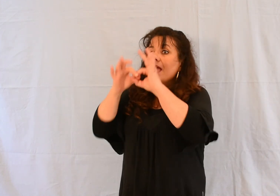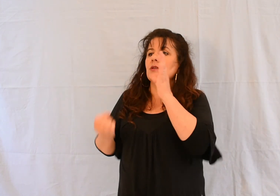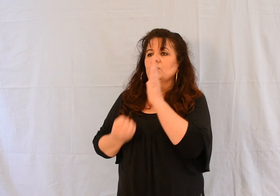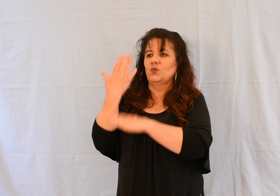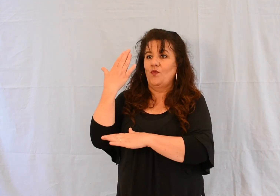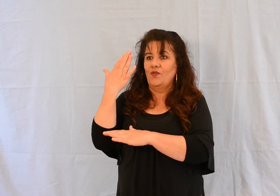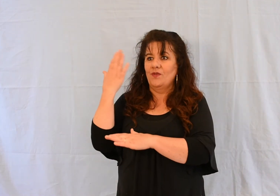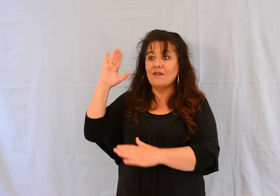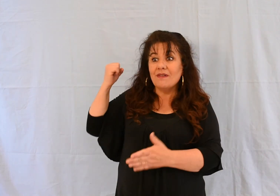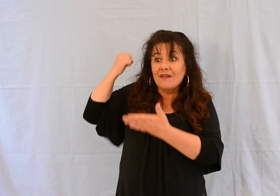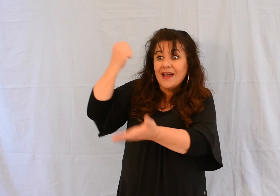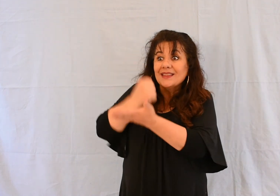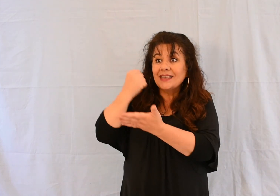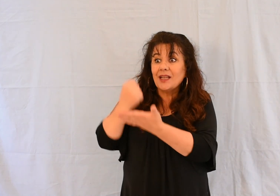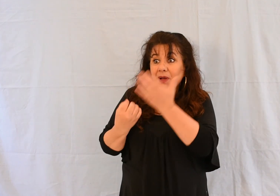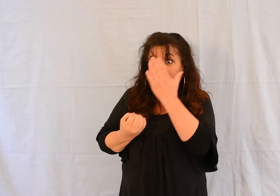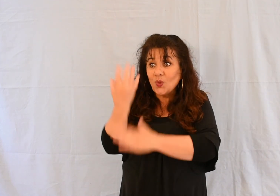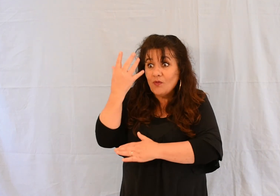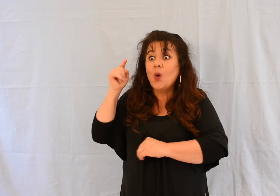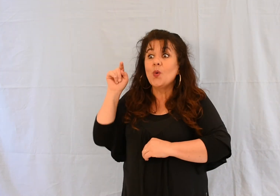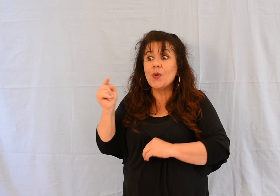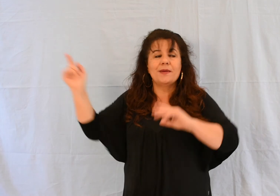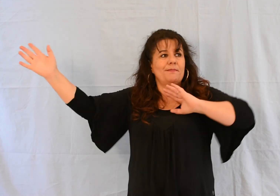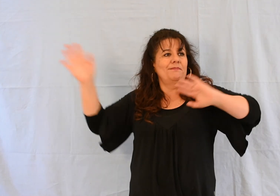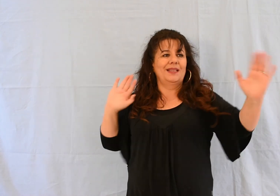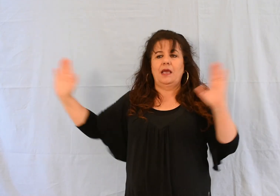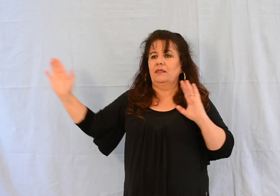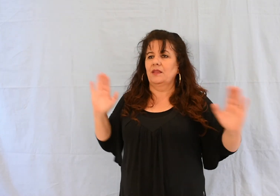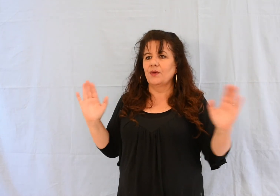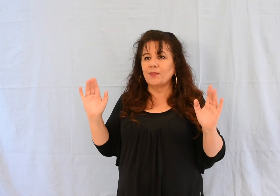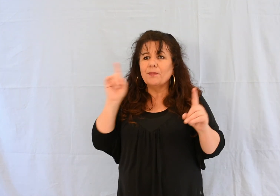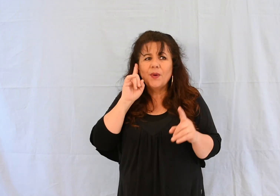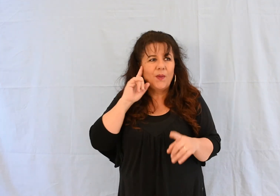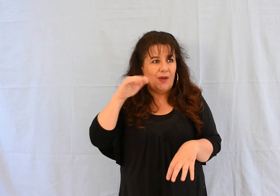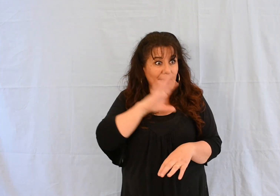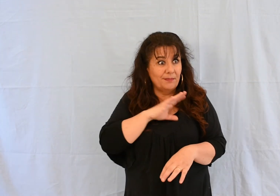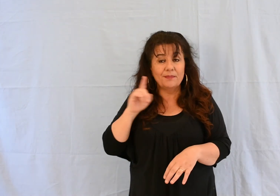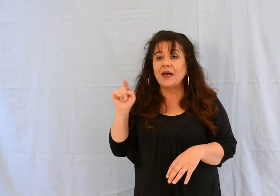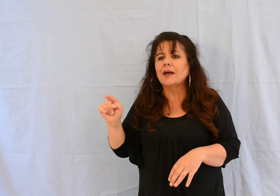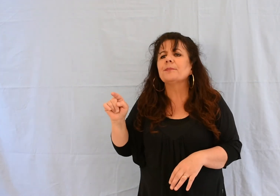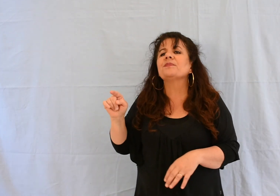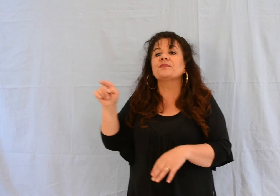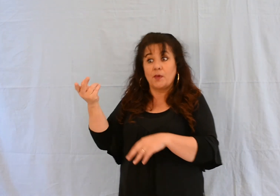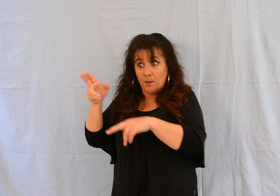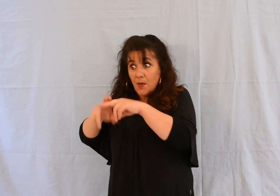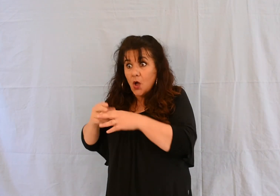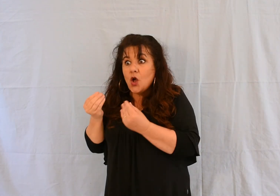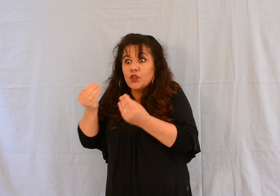nouveau, puisque sa mort a permis le rachat des transgressions commises sous le